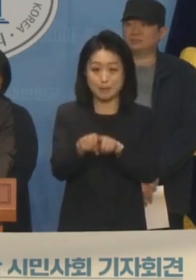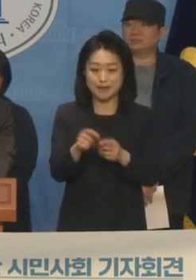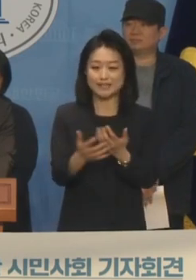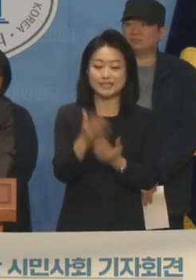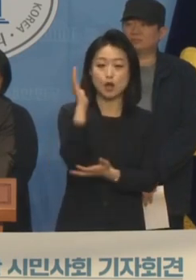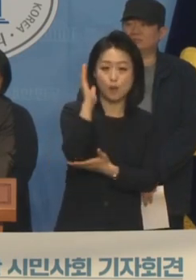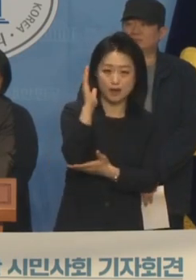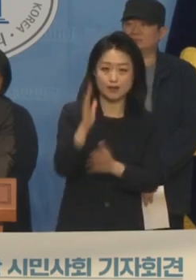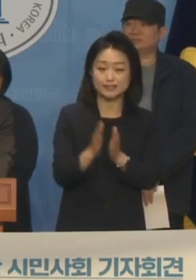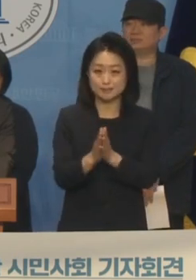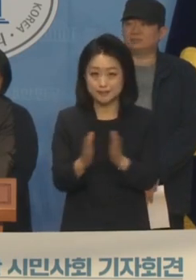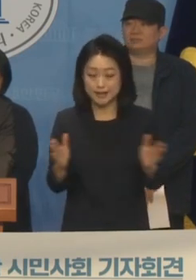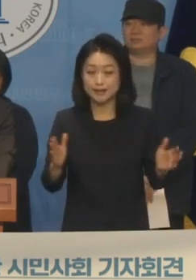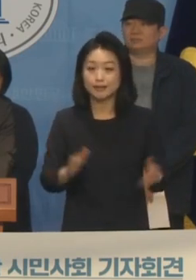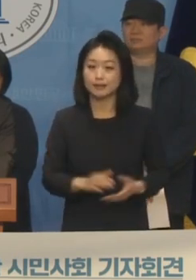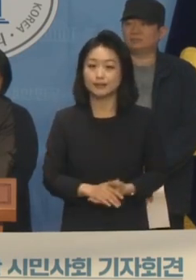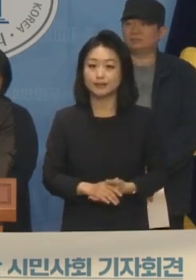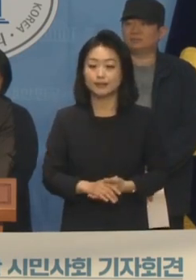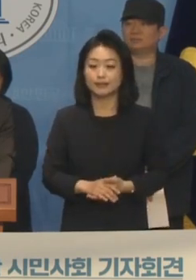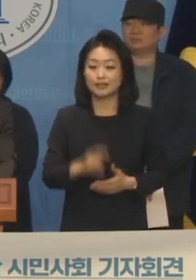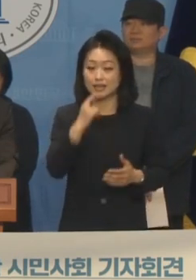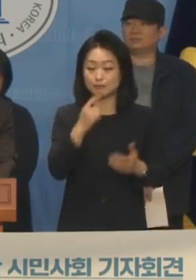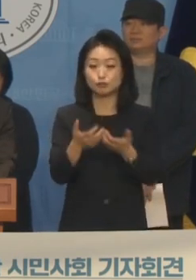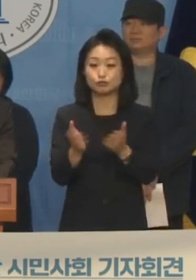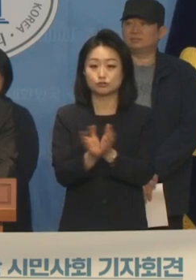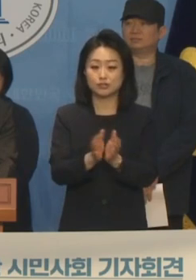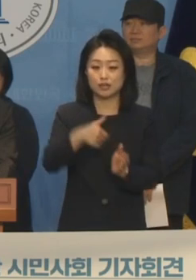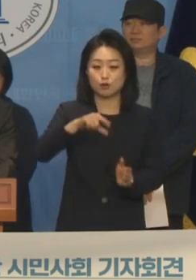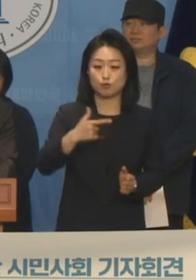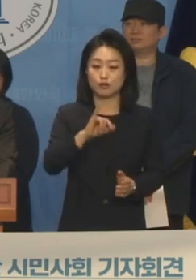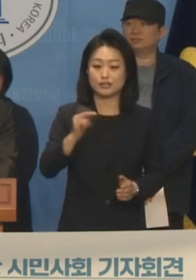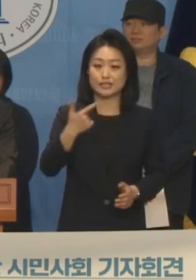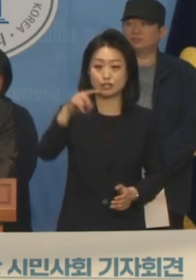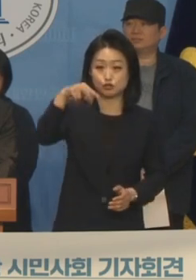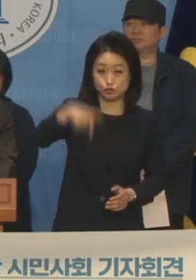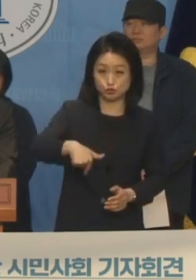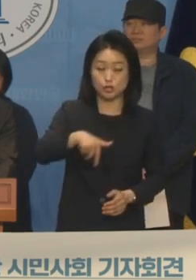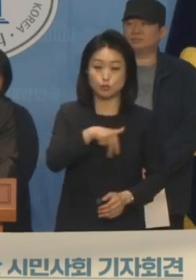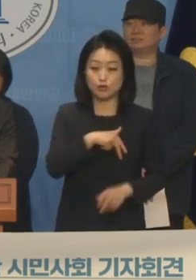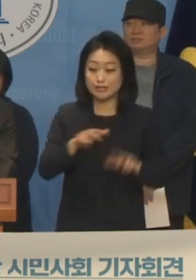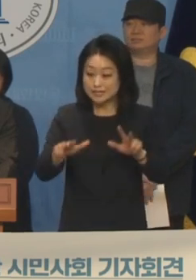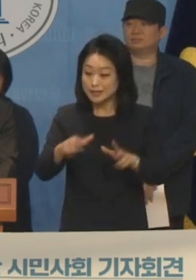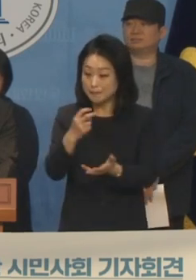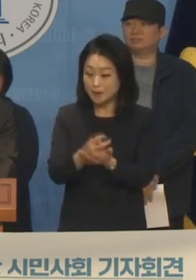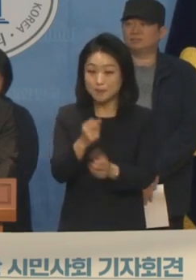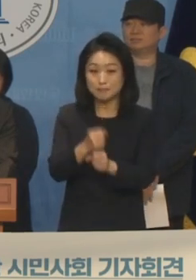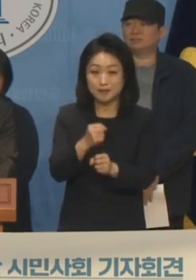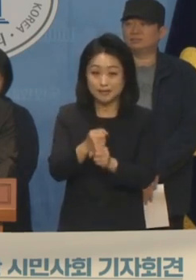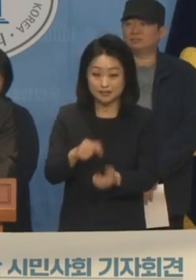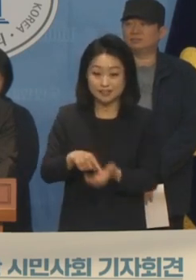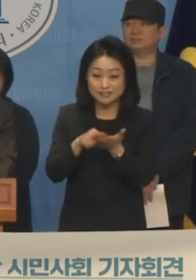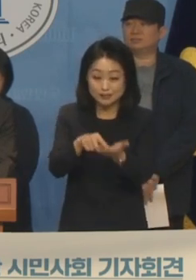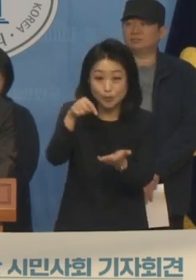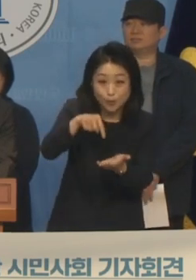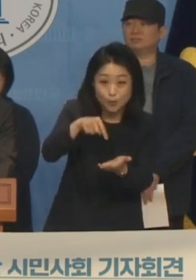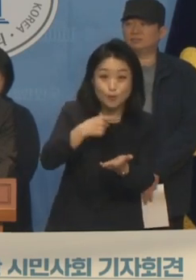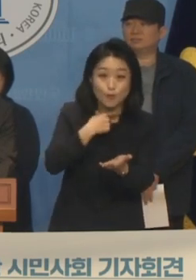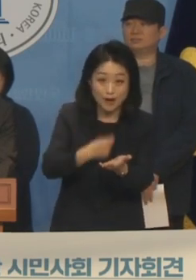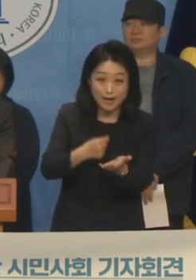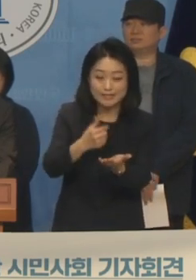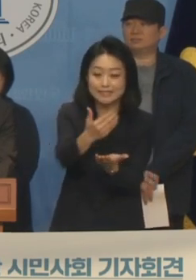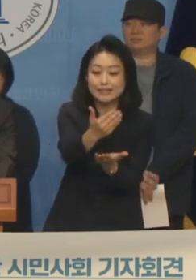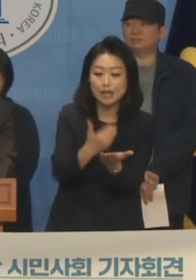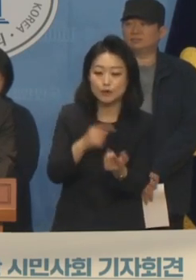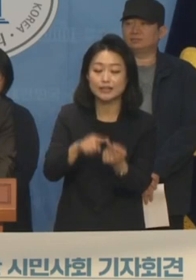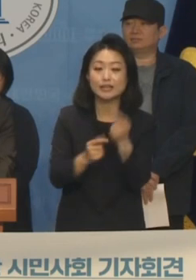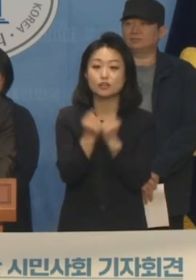기자회견을 진행하게 되었습니다. 먼저 더불어민주당 권인숙 위원께서 현재 발의된 외국인 아동의 출생등록에 관한